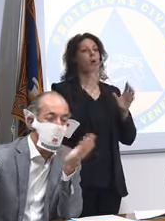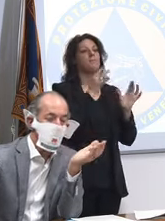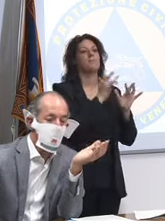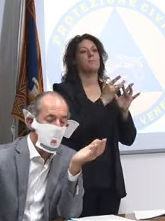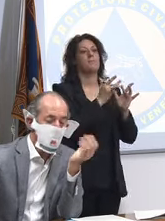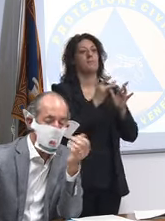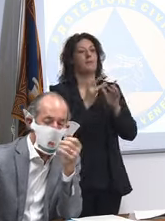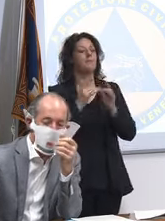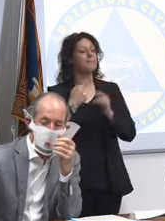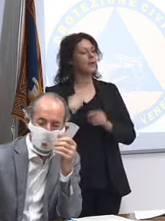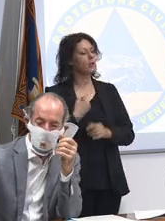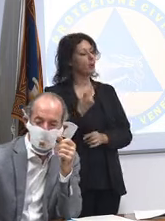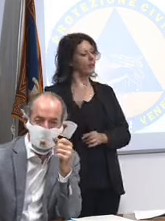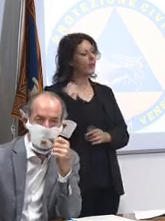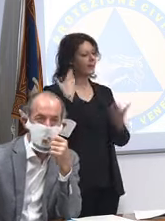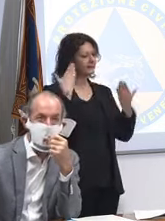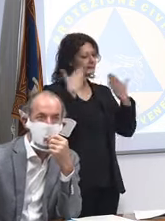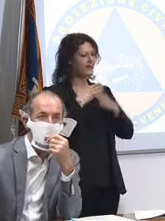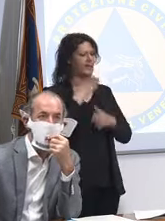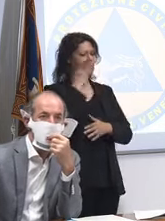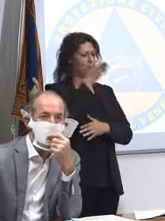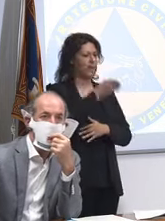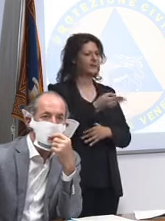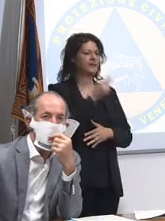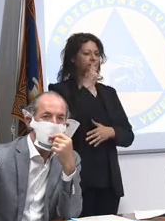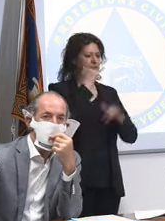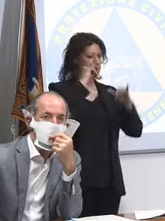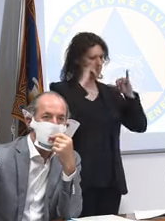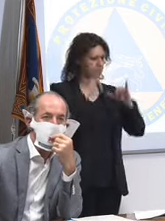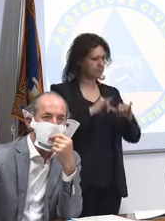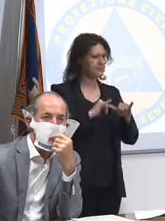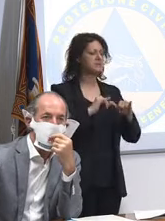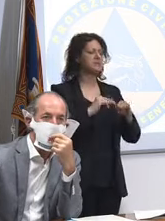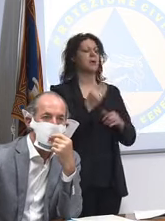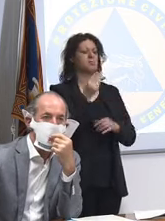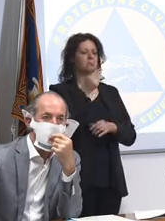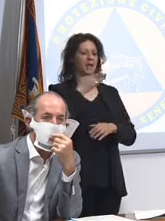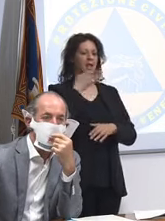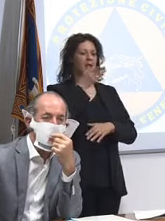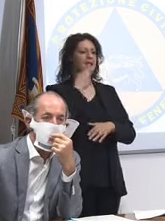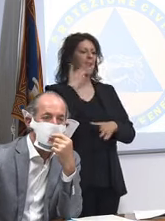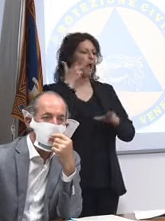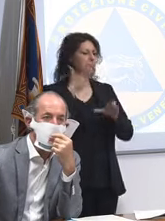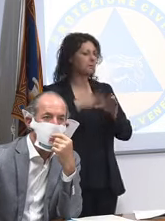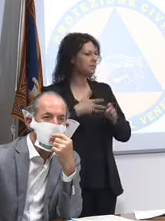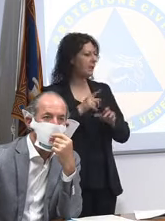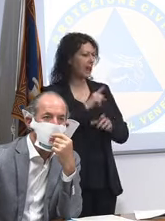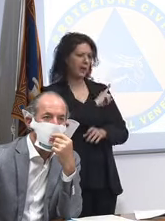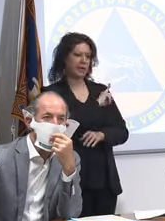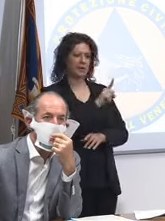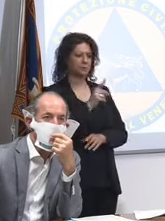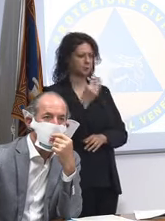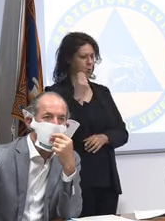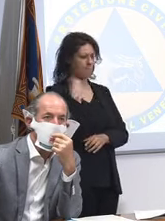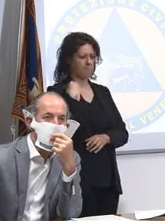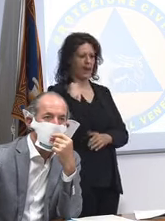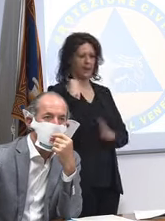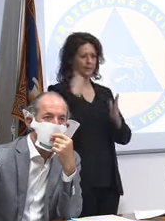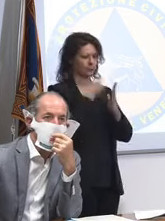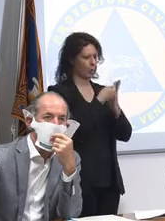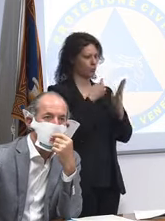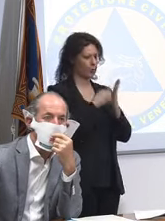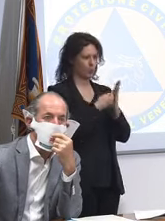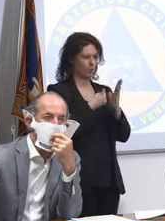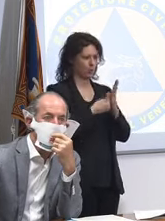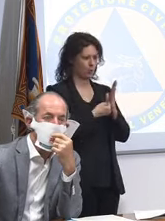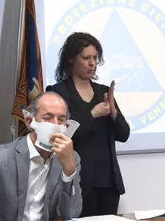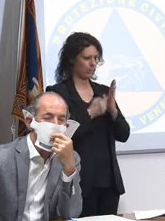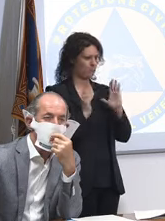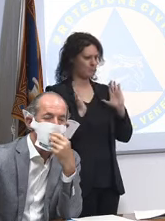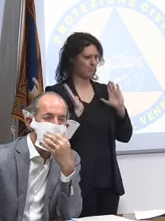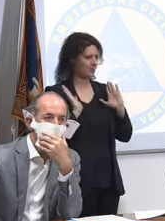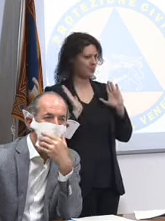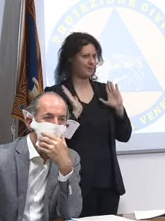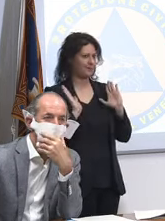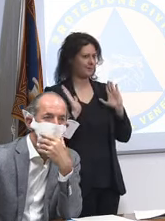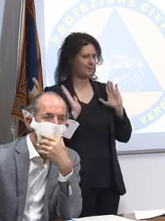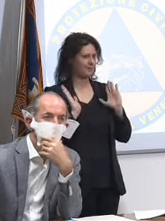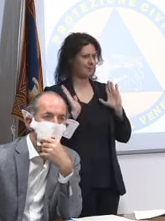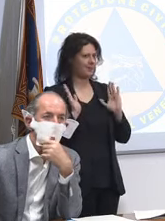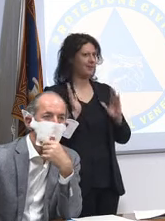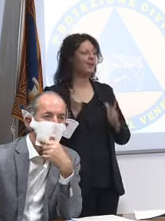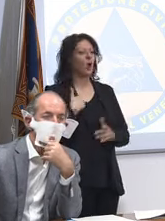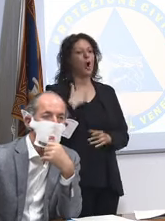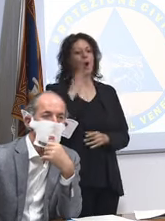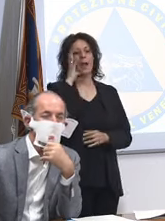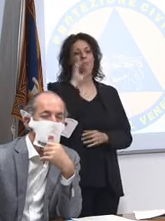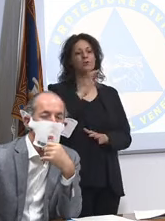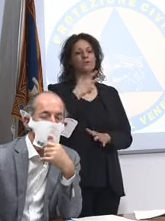ho mangiato una pizza, ho bevuto un aperitivo, nessuno mi ha chiesto nulla, capisco la privacy in Italia, ma più volte ci avete detto